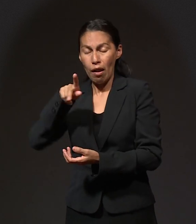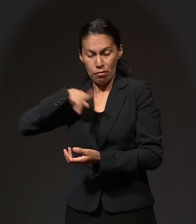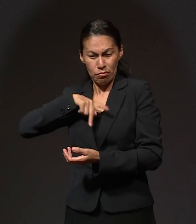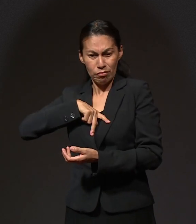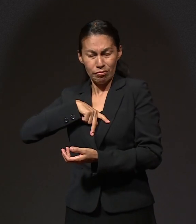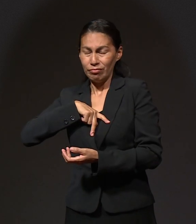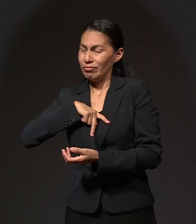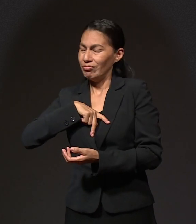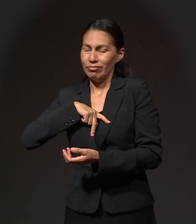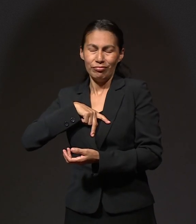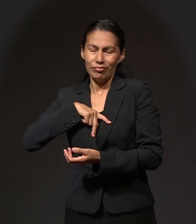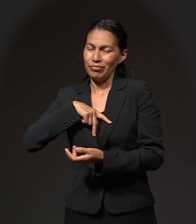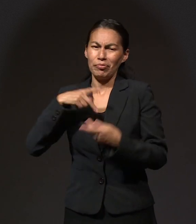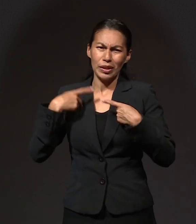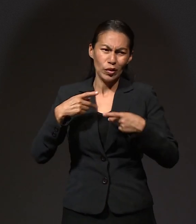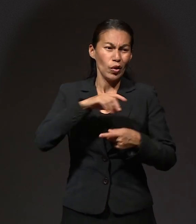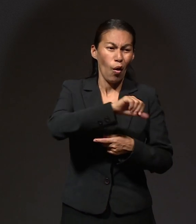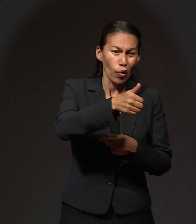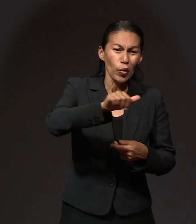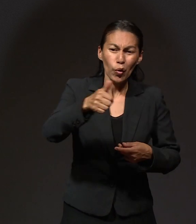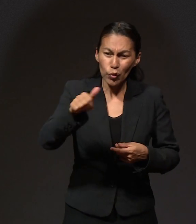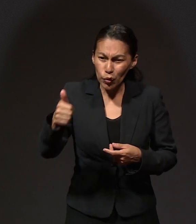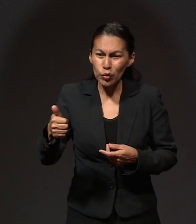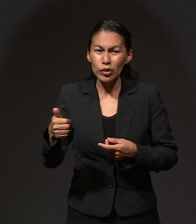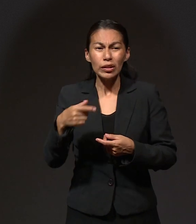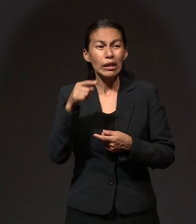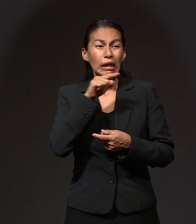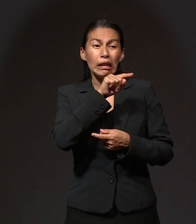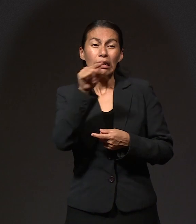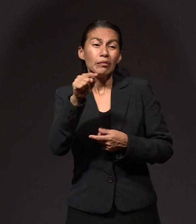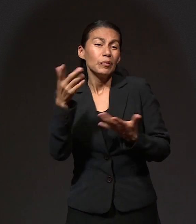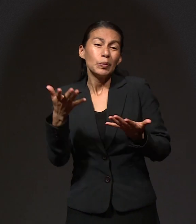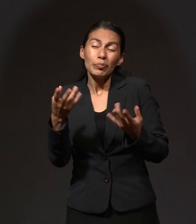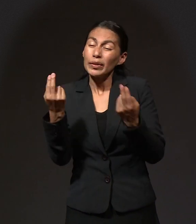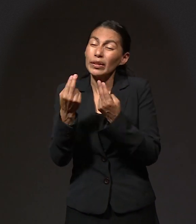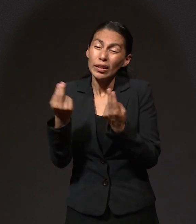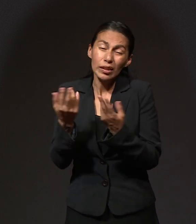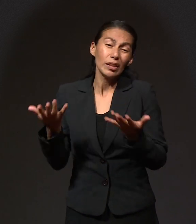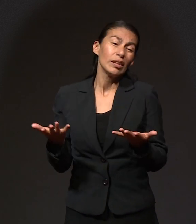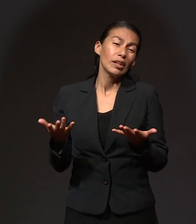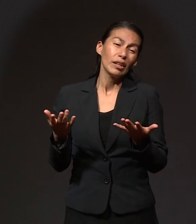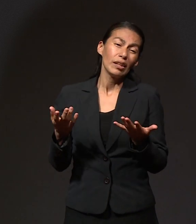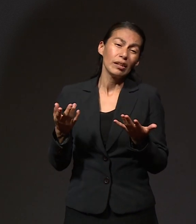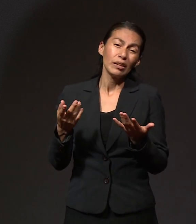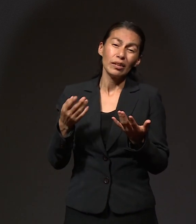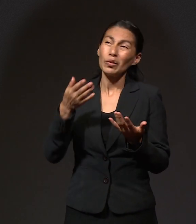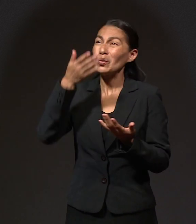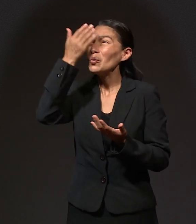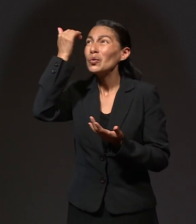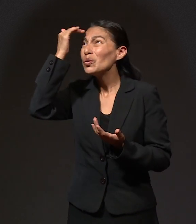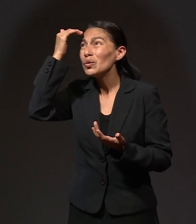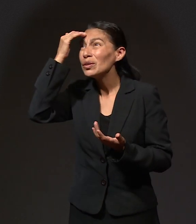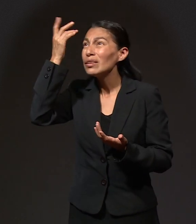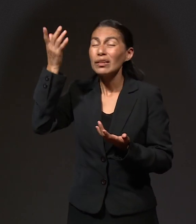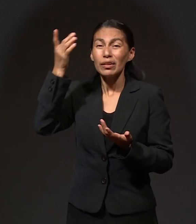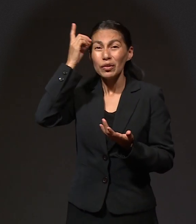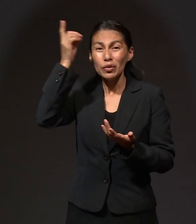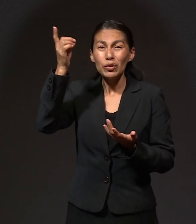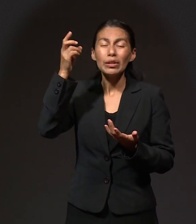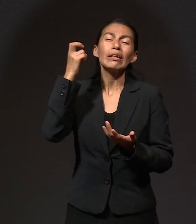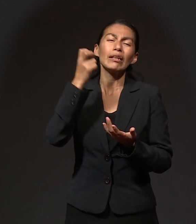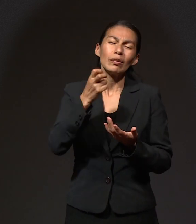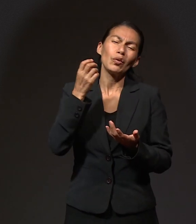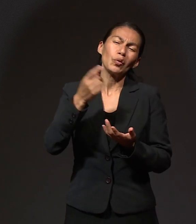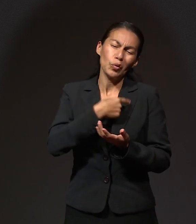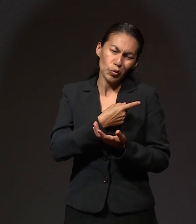hábito, un buen hábito, de orar por los demás, interceder por aquellos que necesitan estar en el reino de los cielos, y aquellos que están en necesidad.